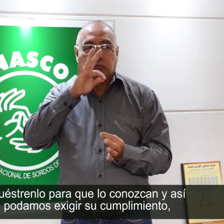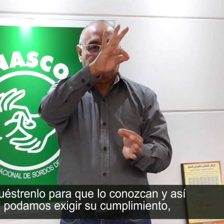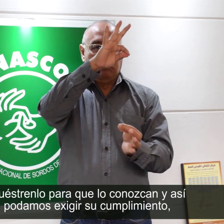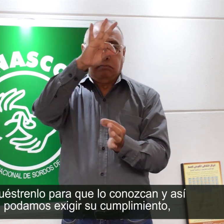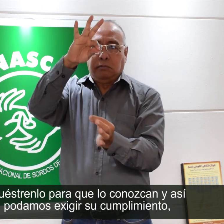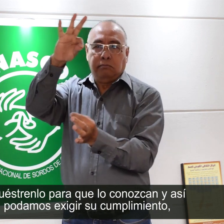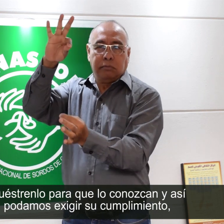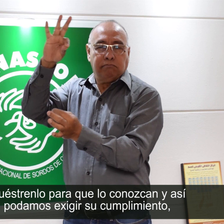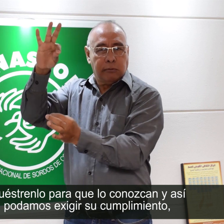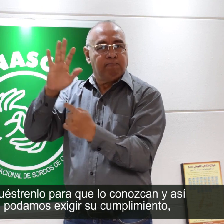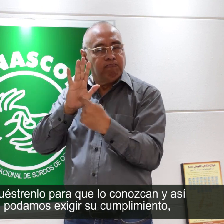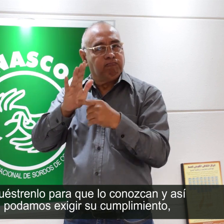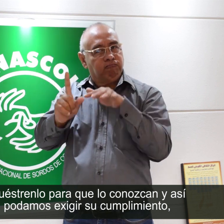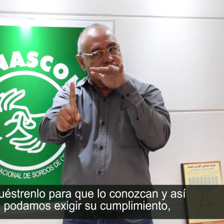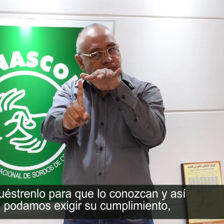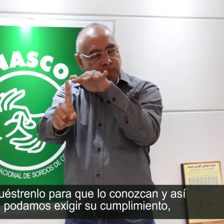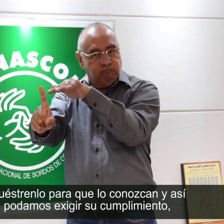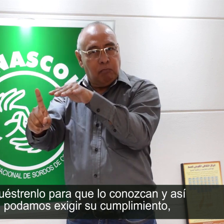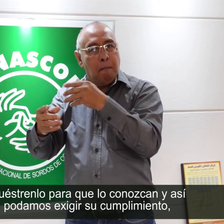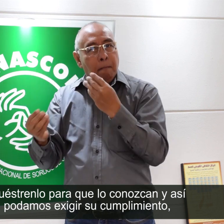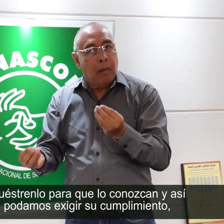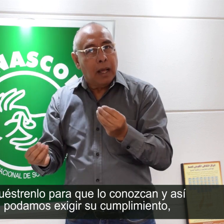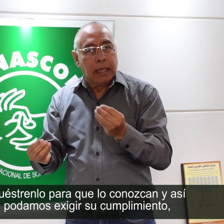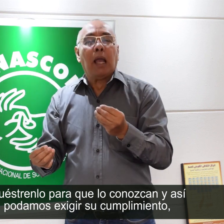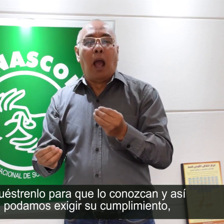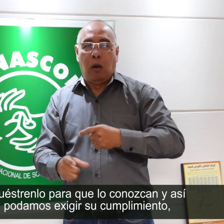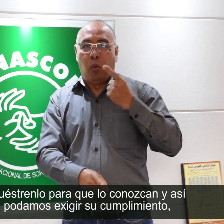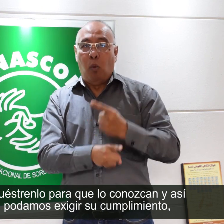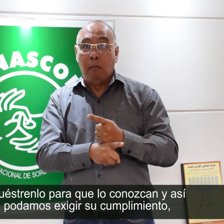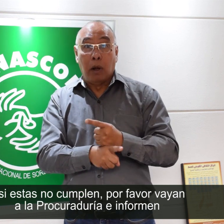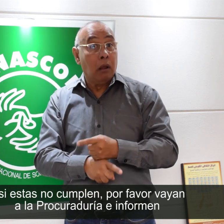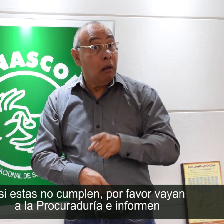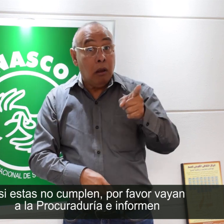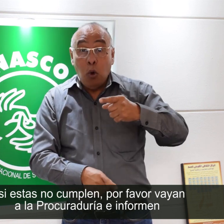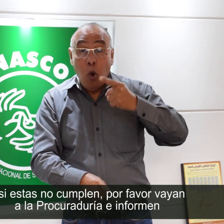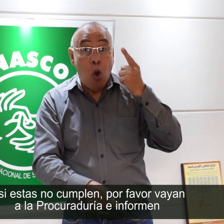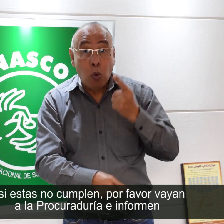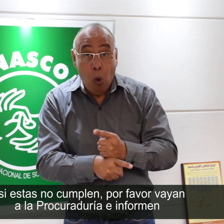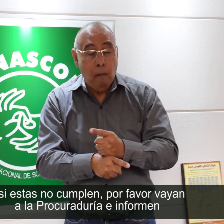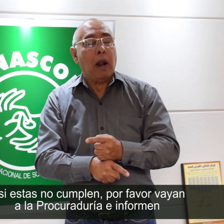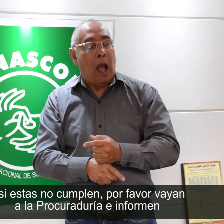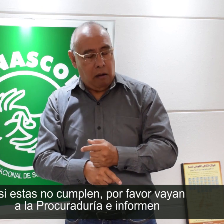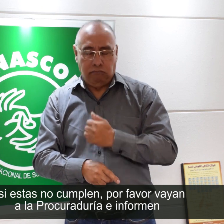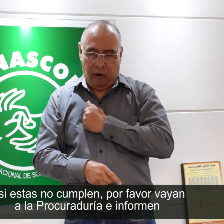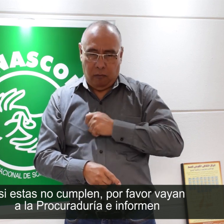muéstrenlo para que lo conozcan y así podamos exigir su cumplimiento. Y si estas no cumplen,